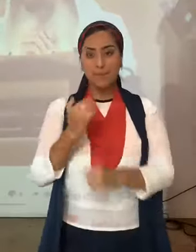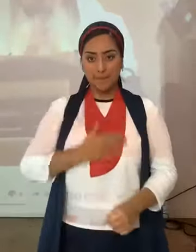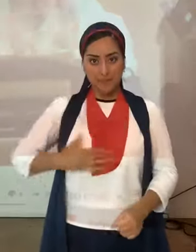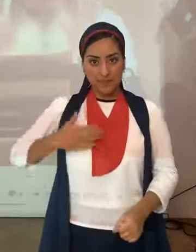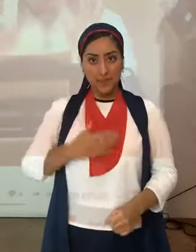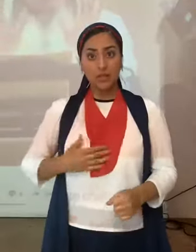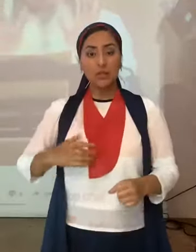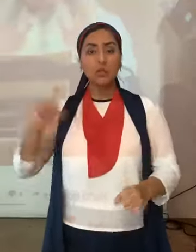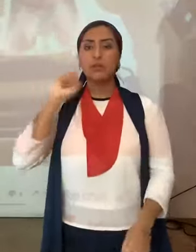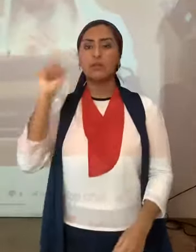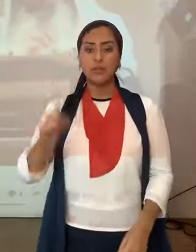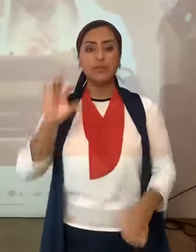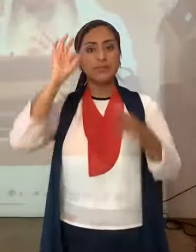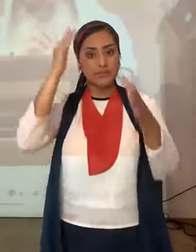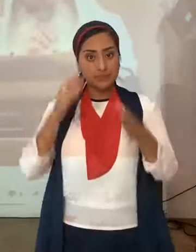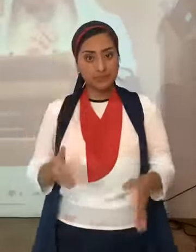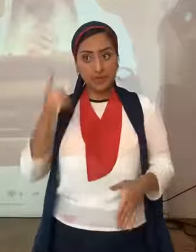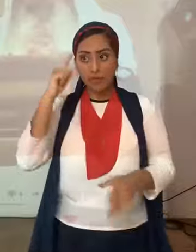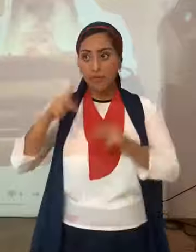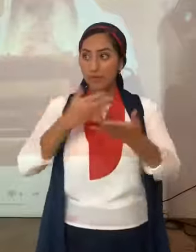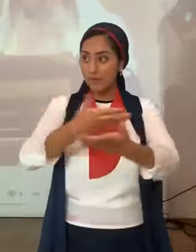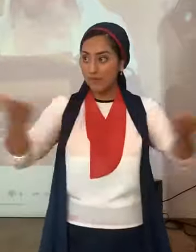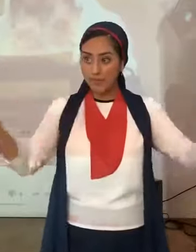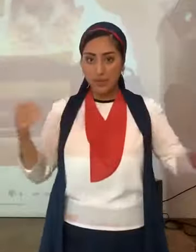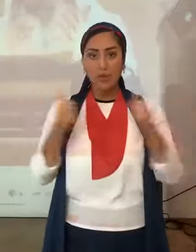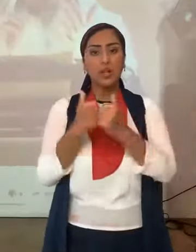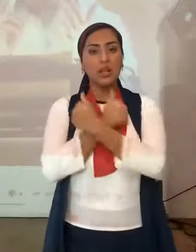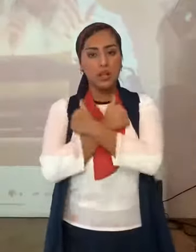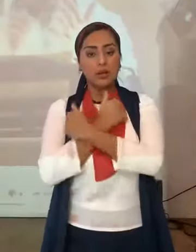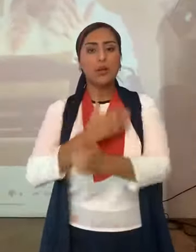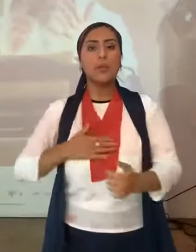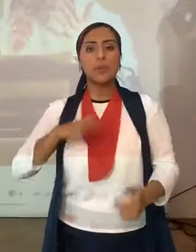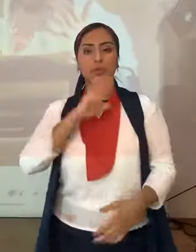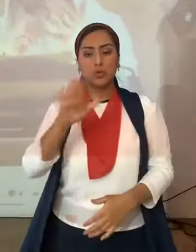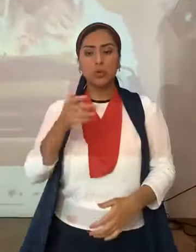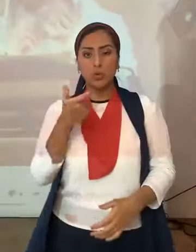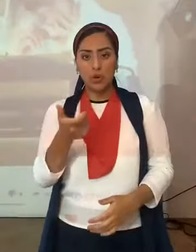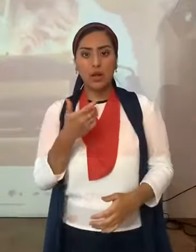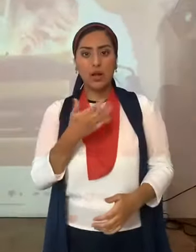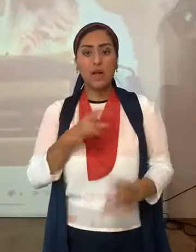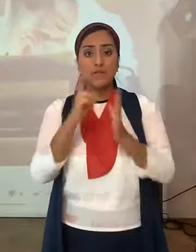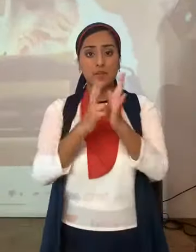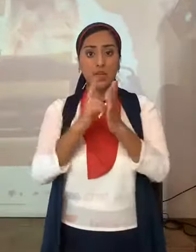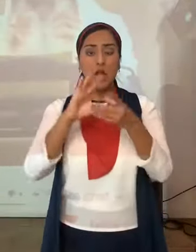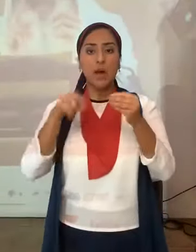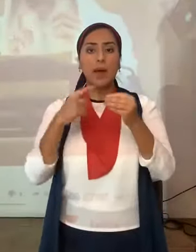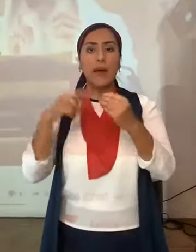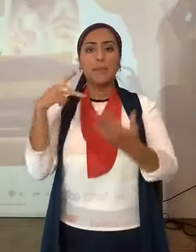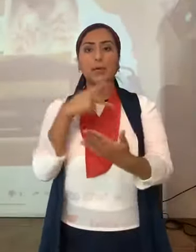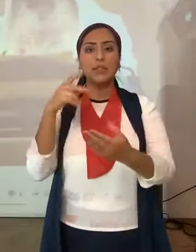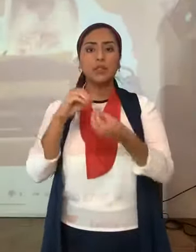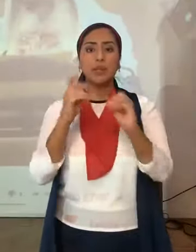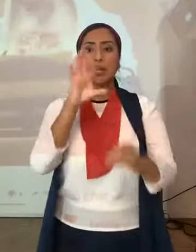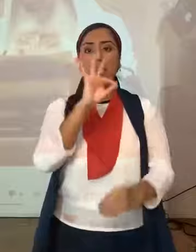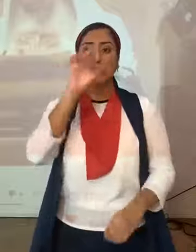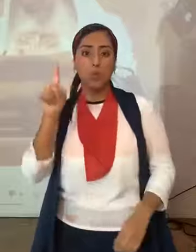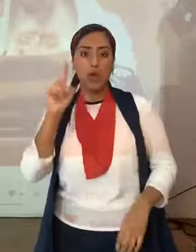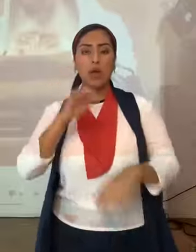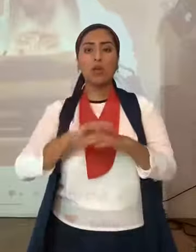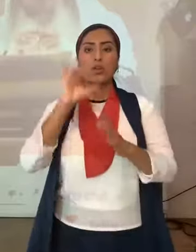Es una orden como roe hacia el rebaño, pero con amor, que repasen el Salmo 91 en el canal de YouTube